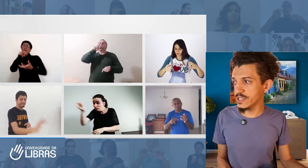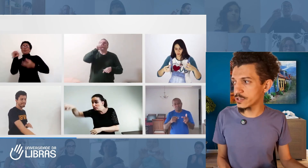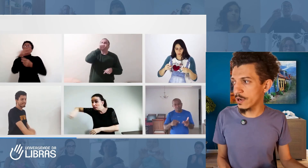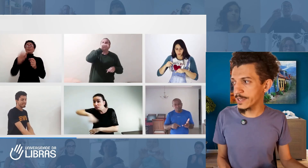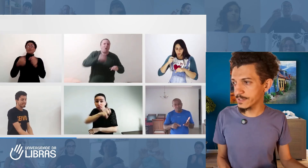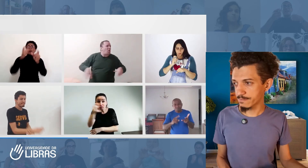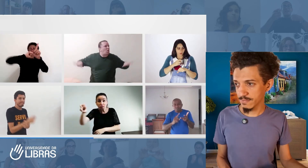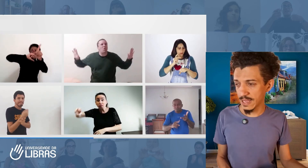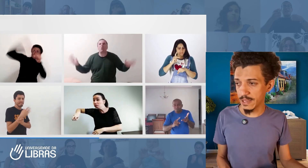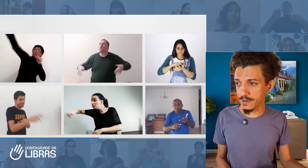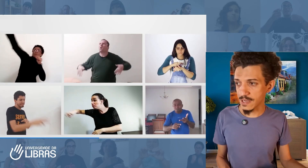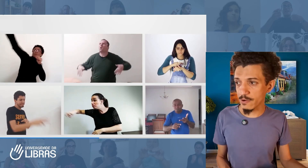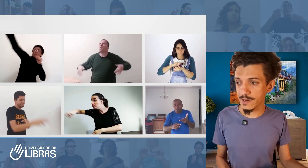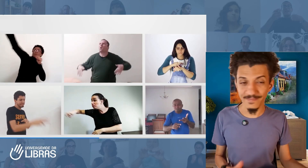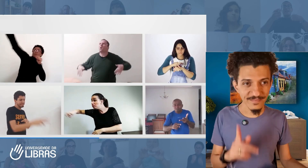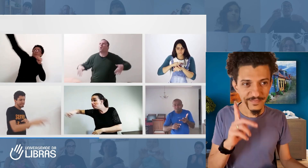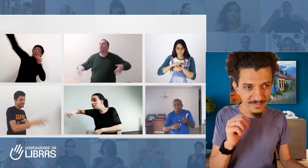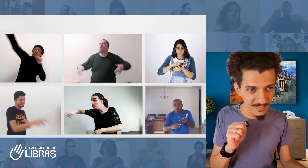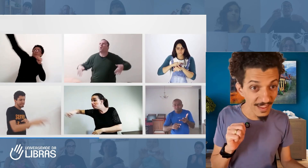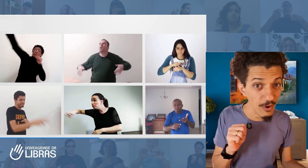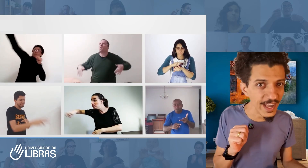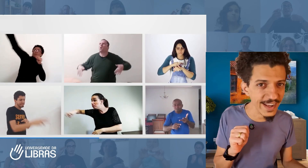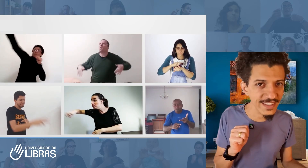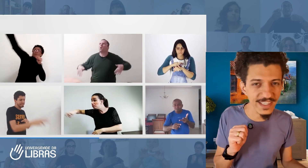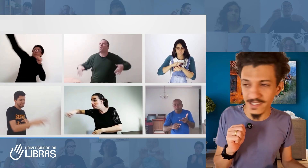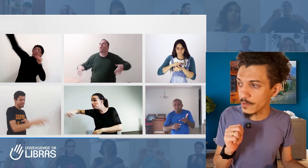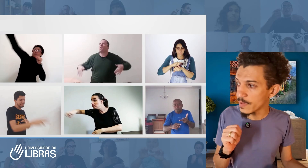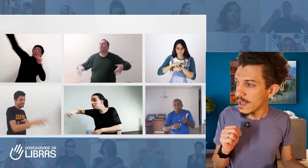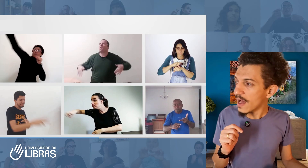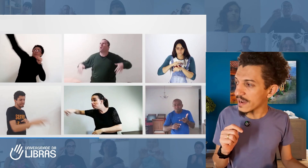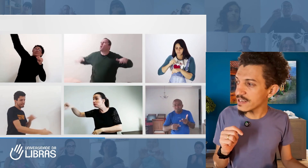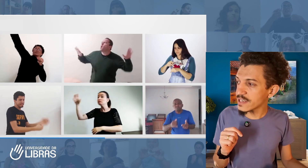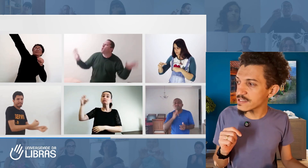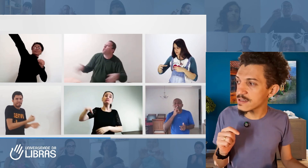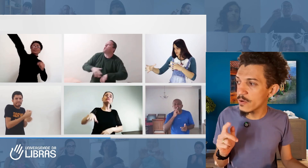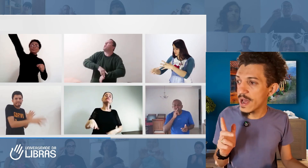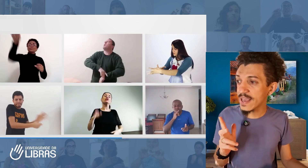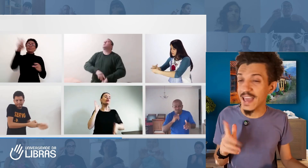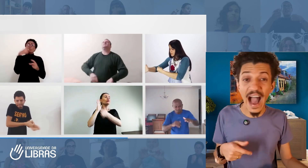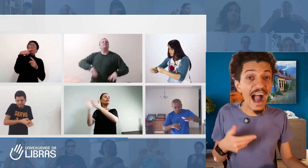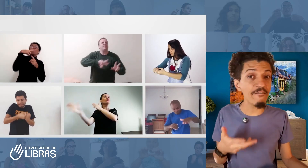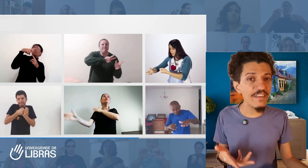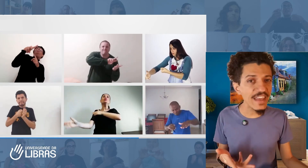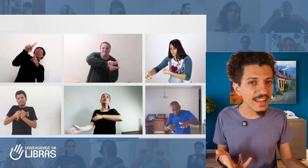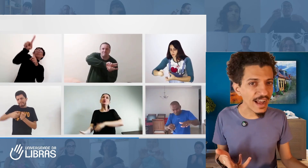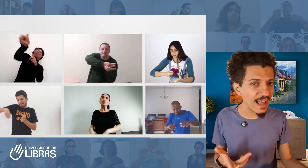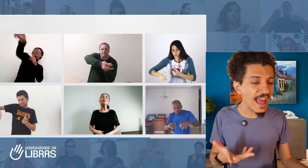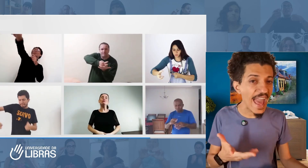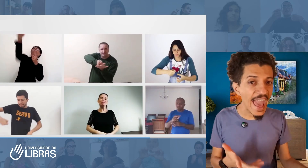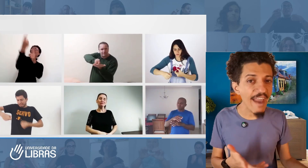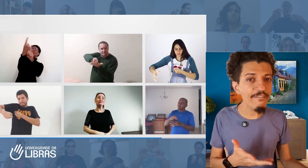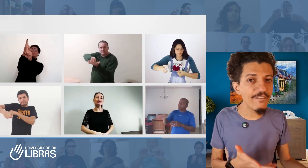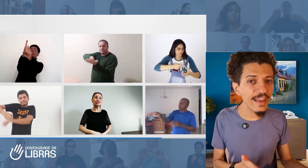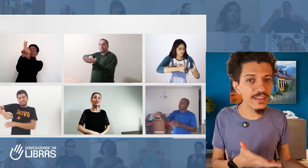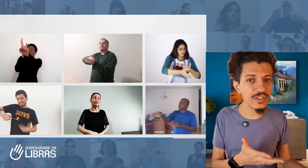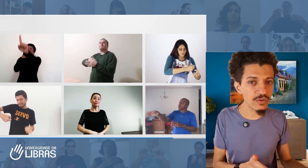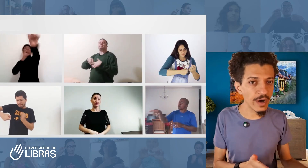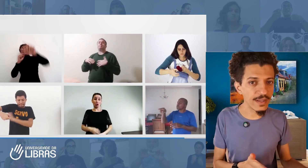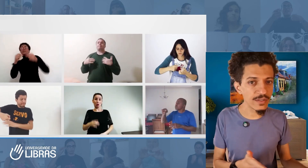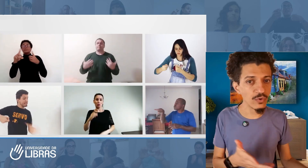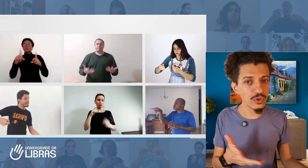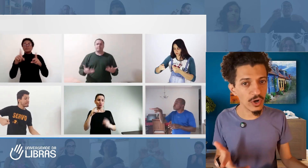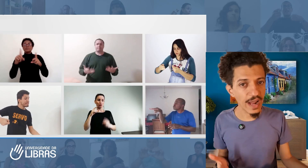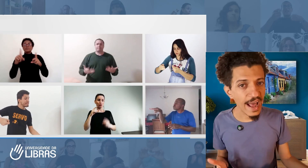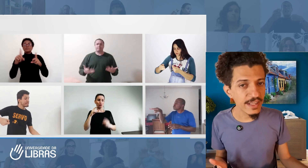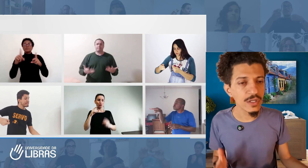de histórias em Libras. Agora, qual que é a grande questão? A grande questão é que a vida é feita de